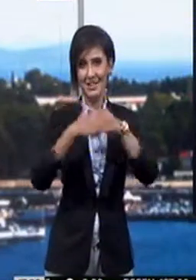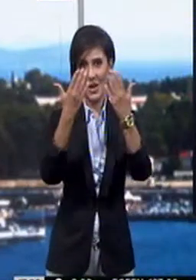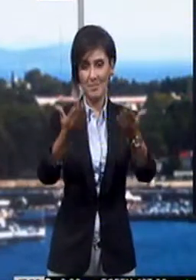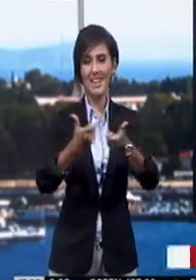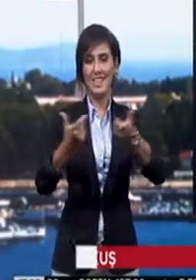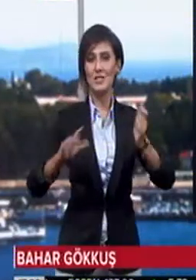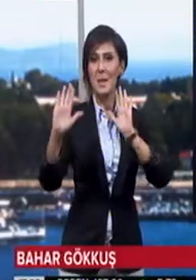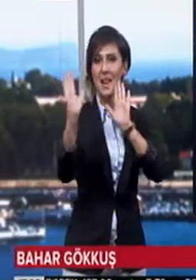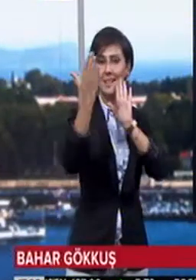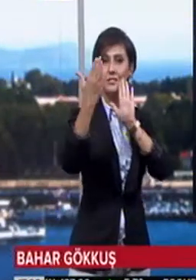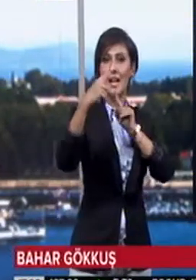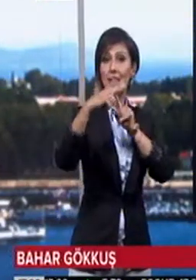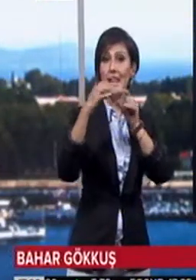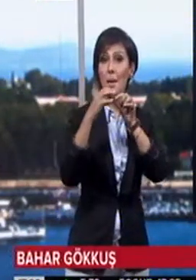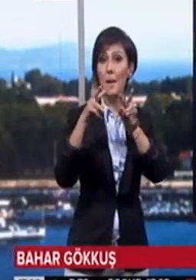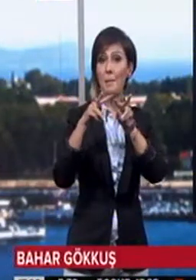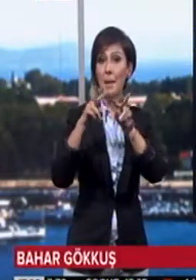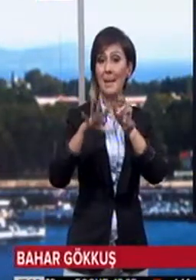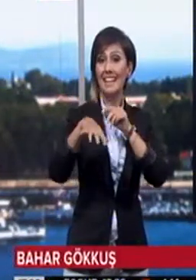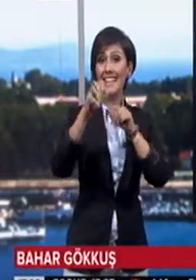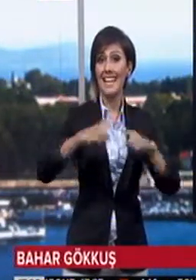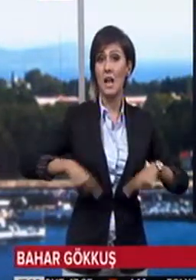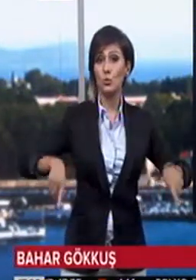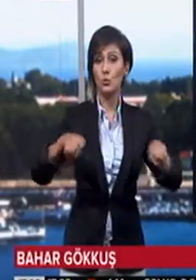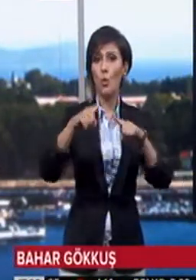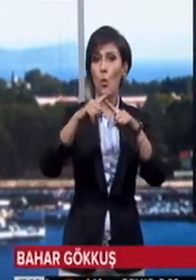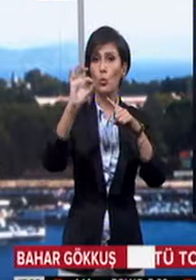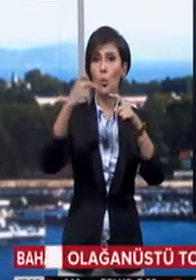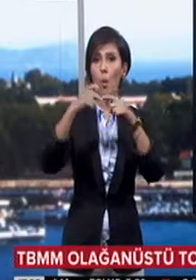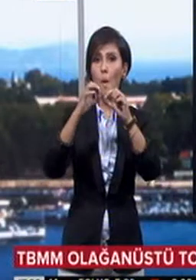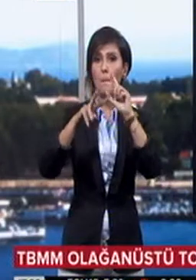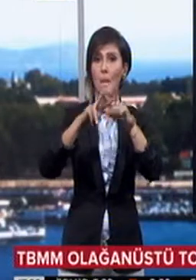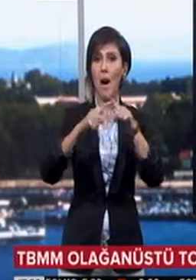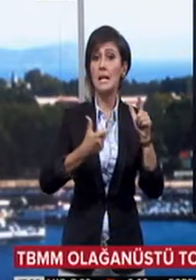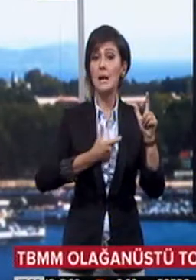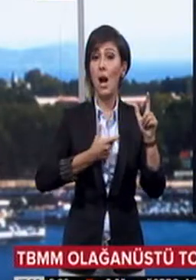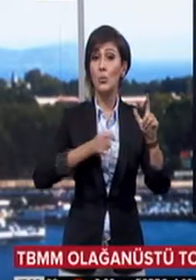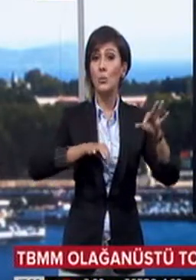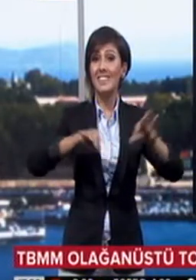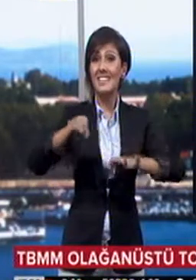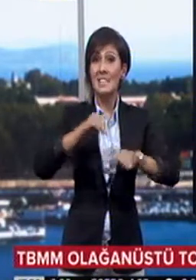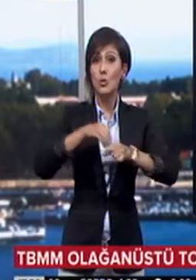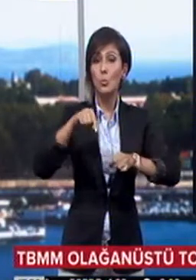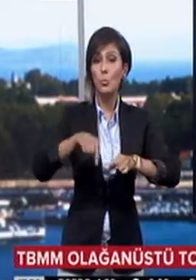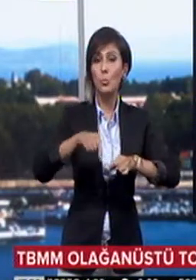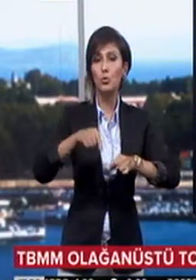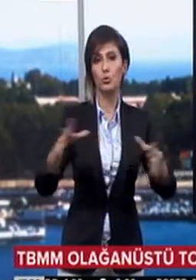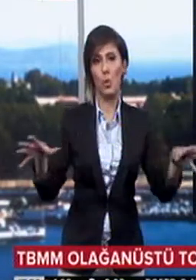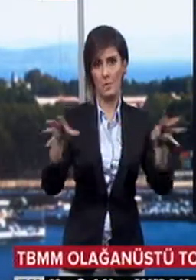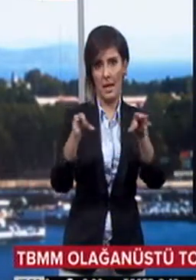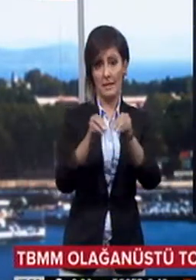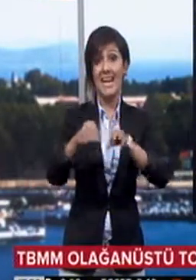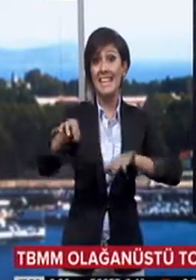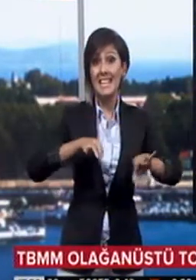İyi akşamlar, gelişmelerle karşınızdayız. Türkiye Büyük Millet Meclisi Genel Kurulu torba kanun tasarısı için bugün olağanüstü